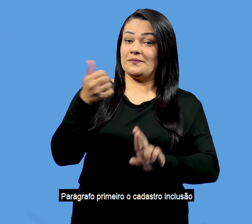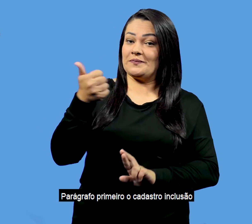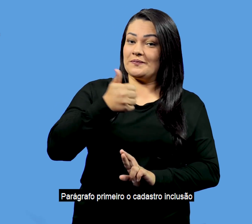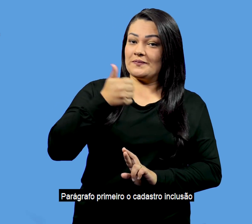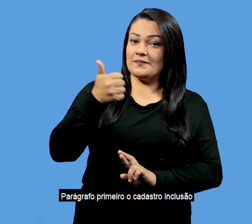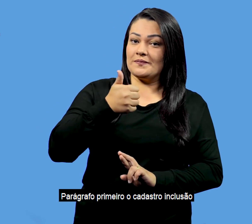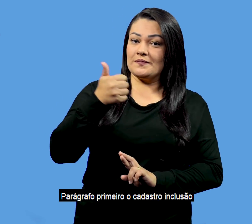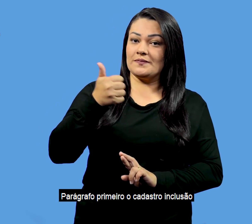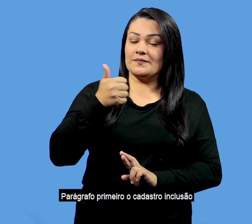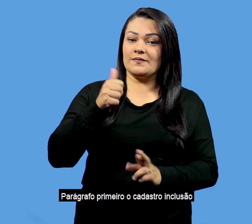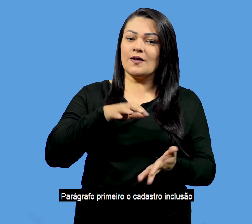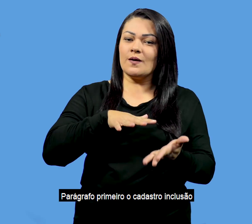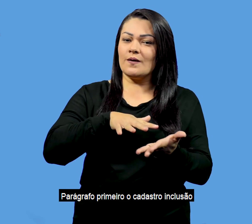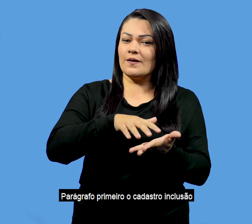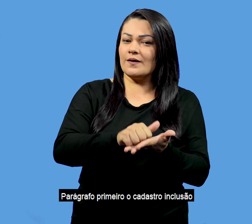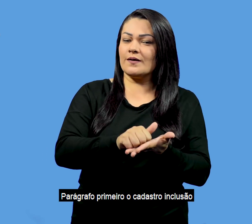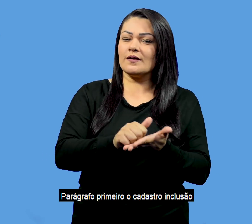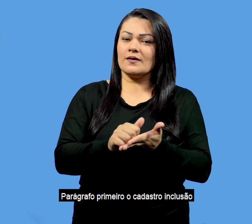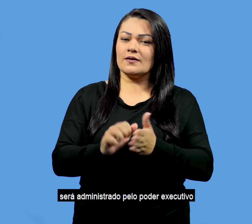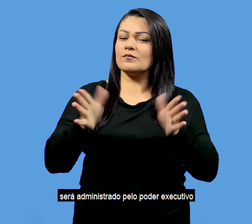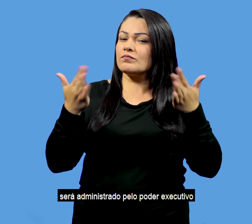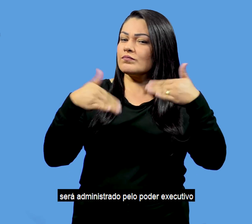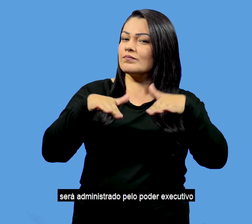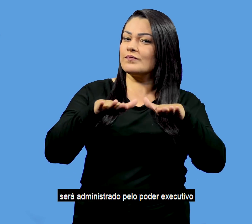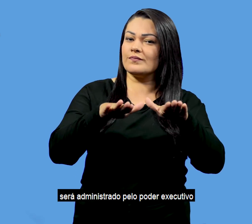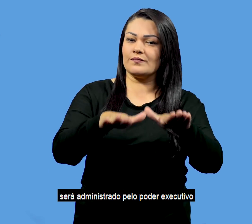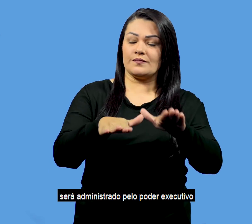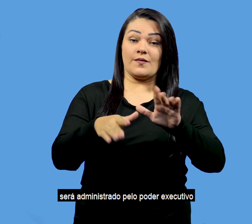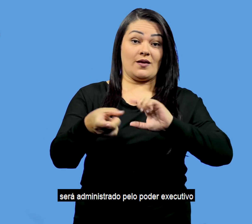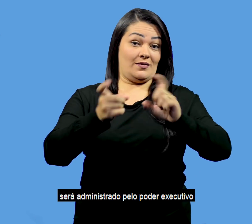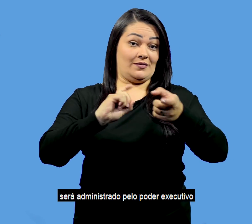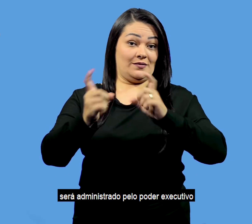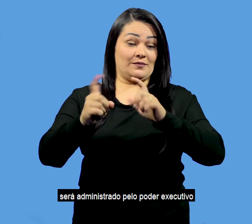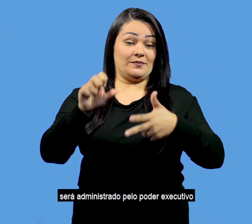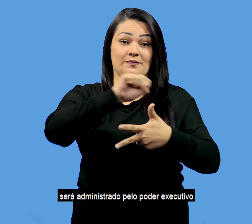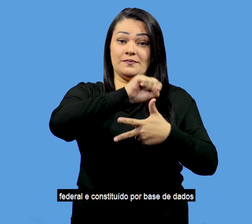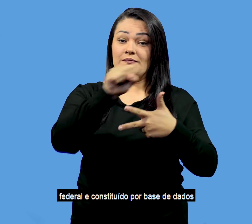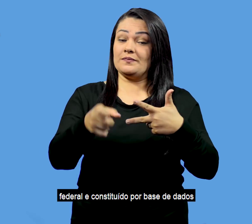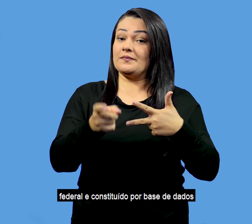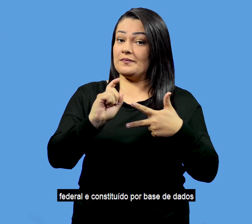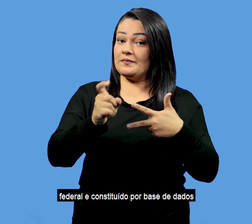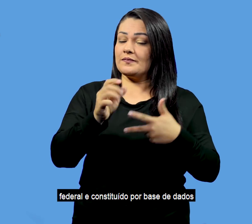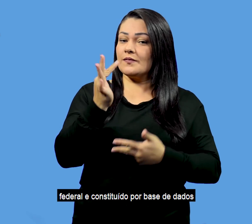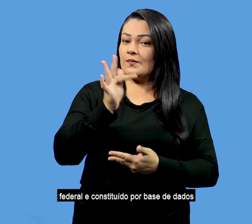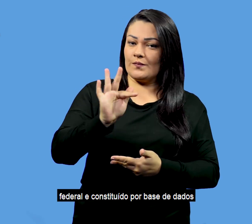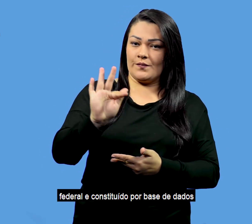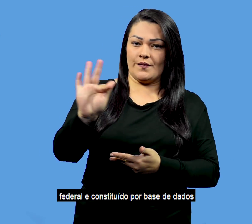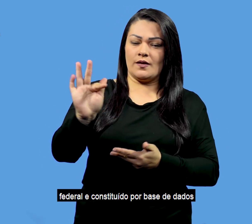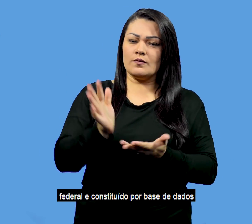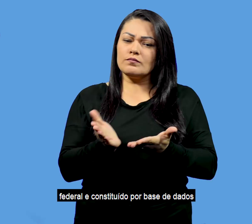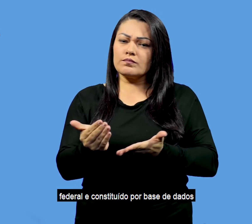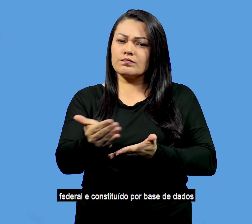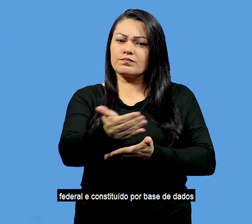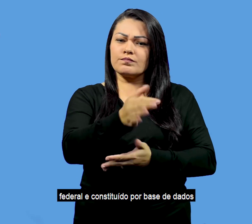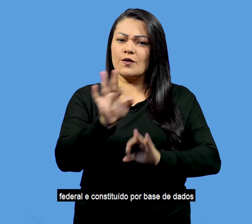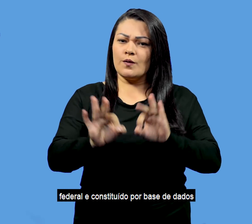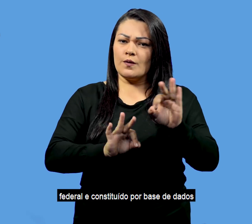o cadastro inclusão será administrado pelo poder executivo federal e constituído por base de